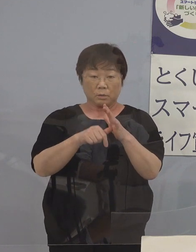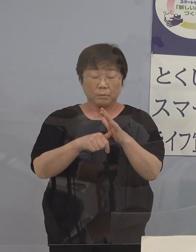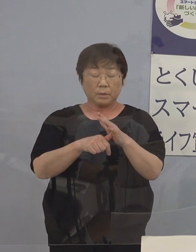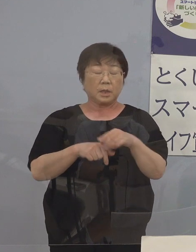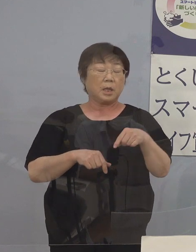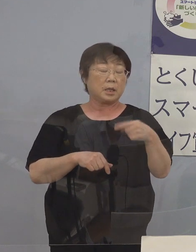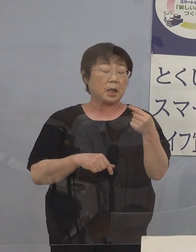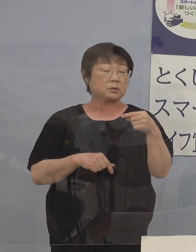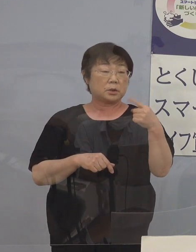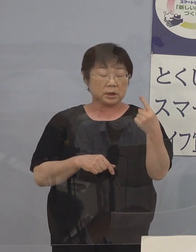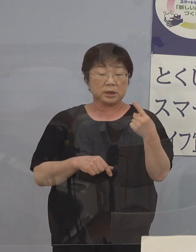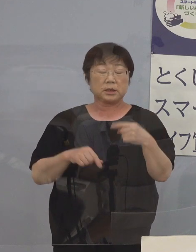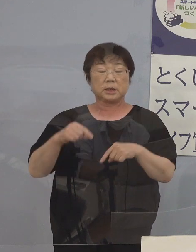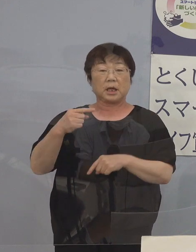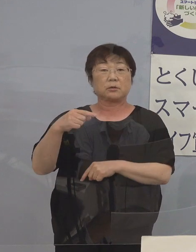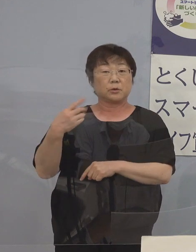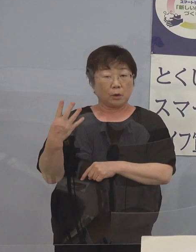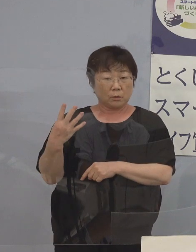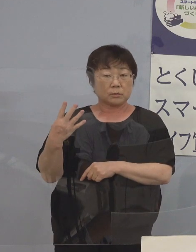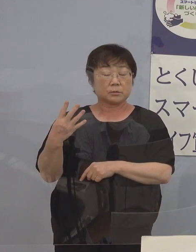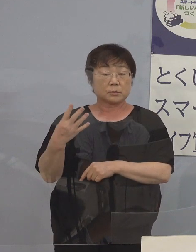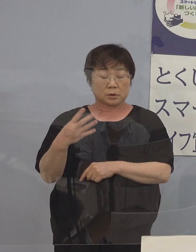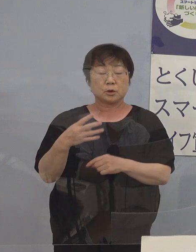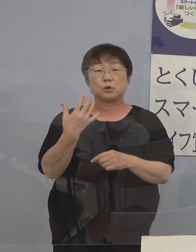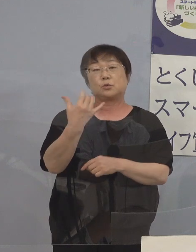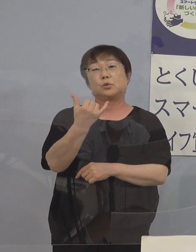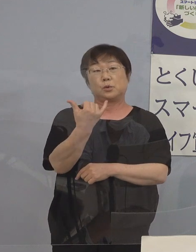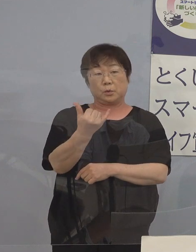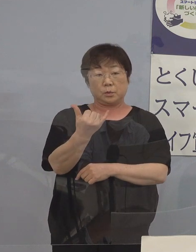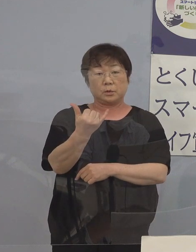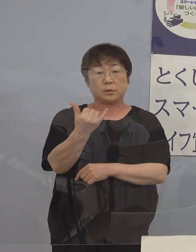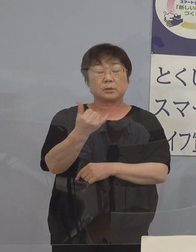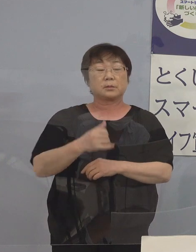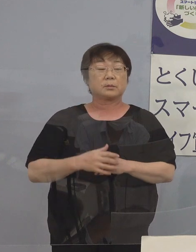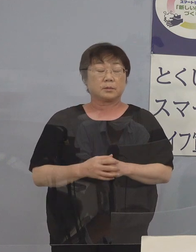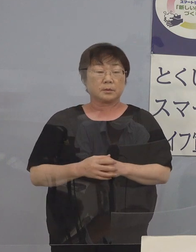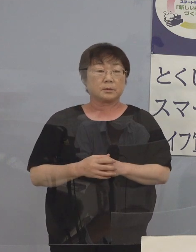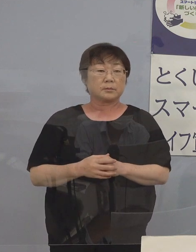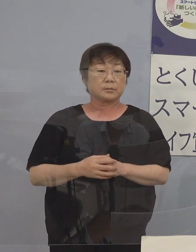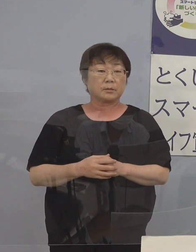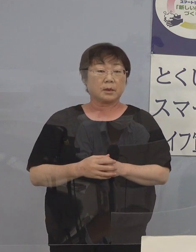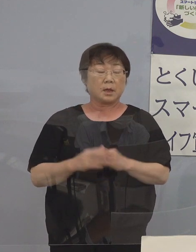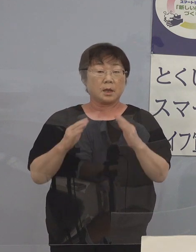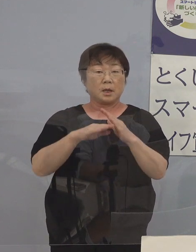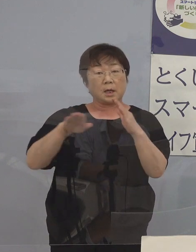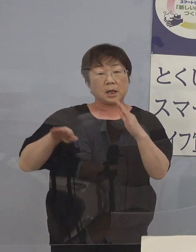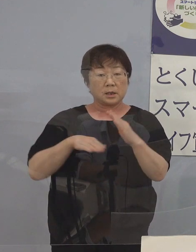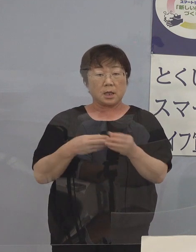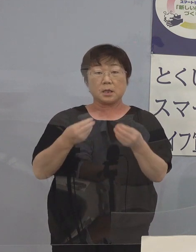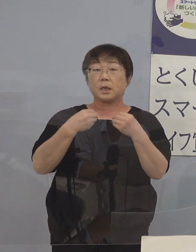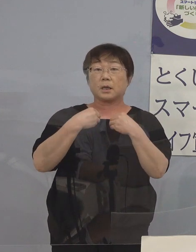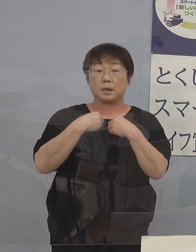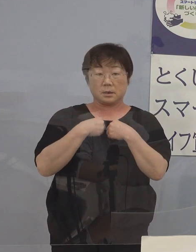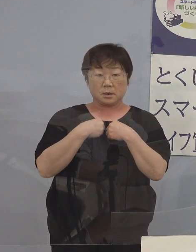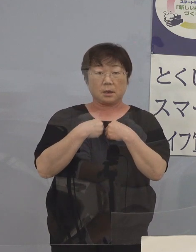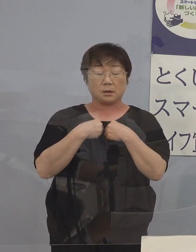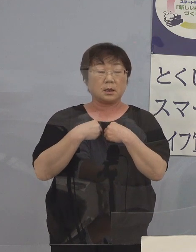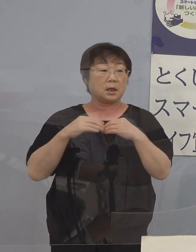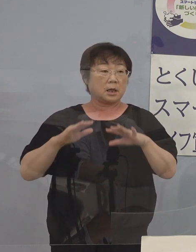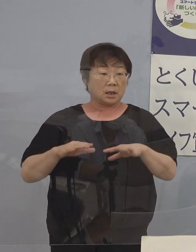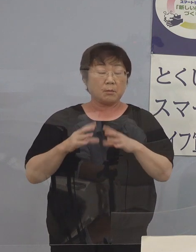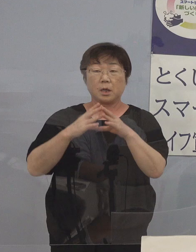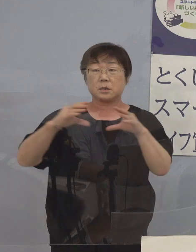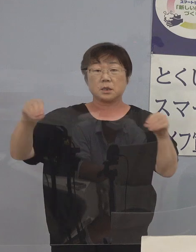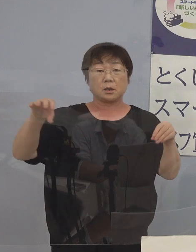には101、104、この方がご夫妻ということで、やはり家庭内感染、今実